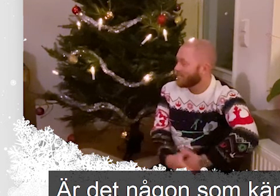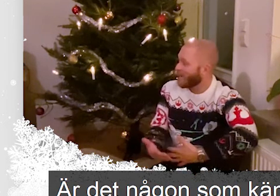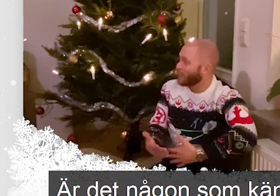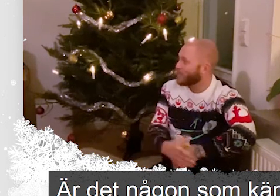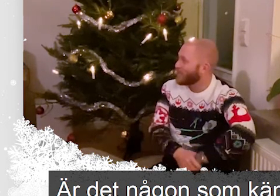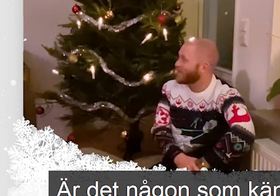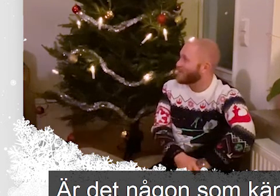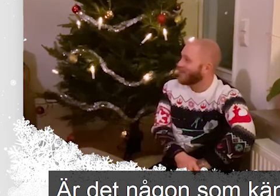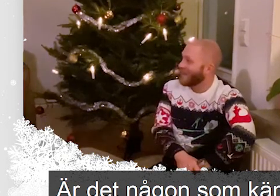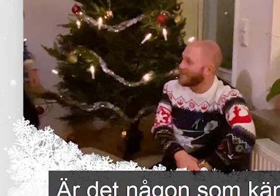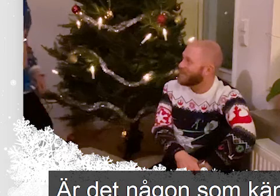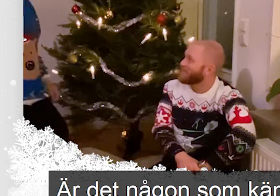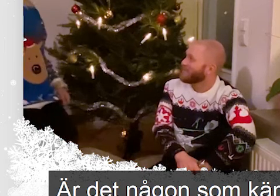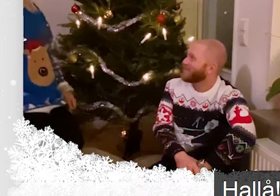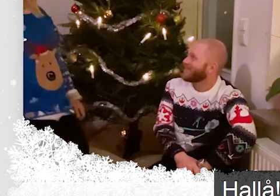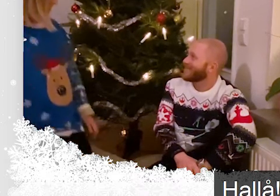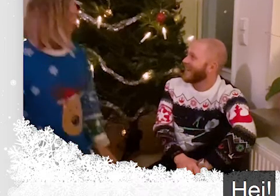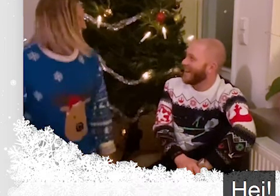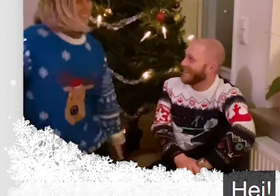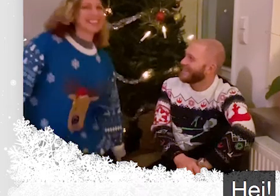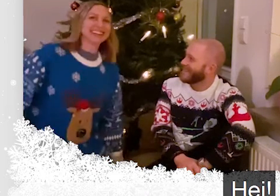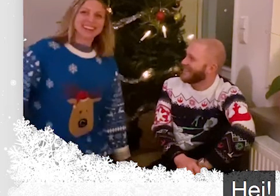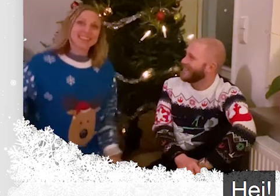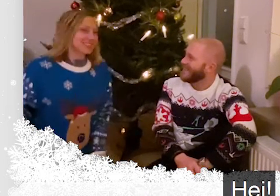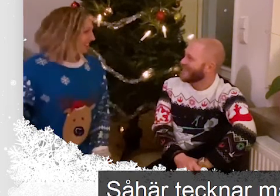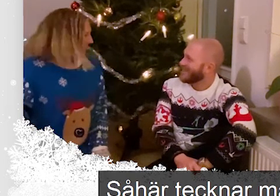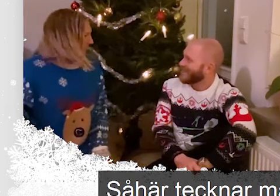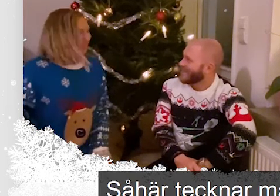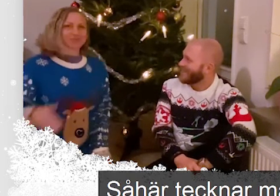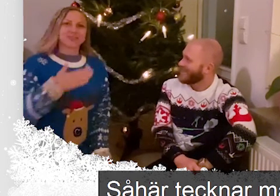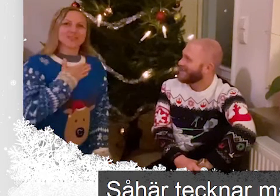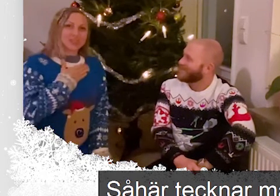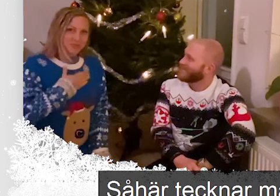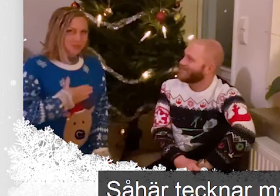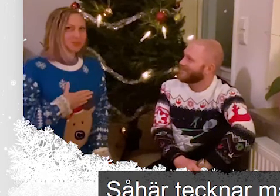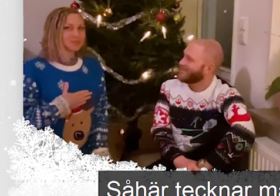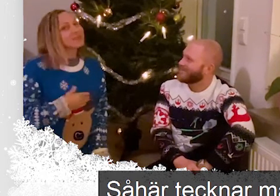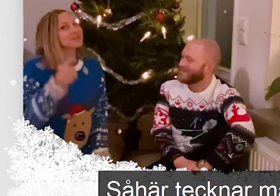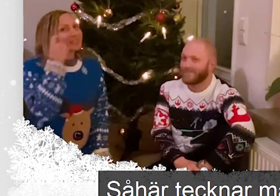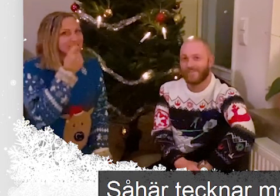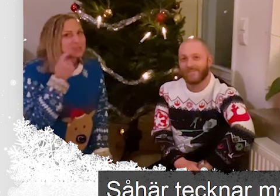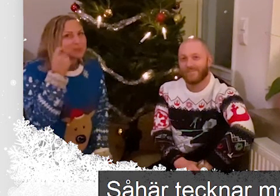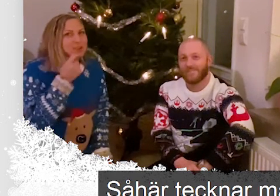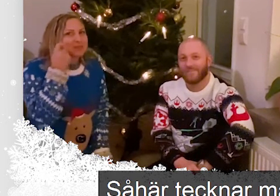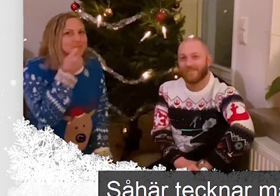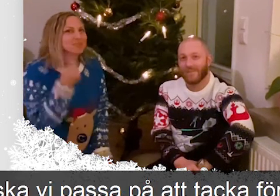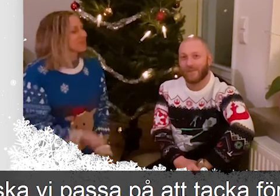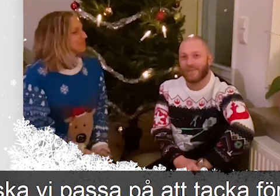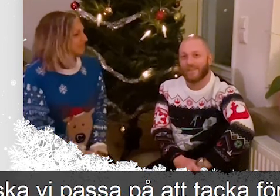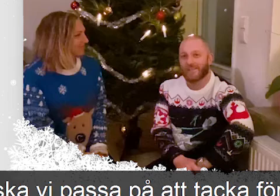är någon som känner sig manad? Hallå! Hej! Så här tecknar man. God jul. Ja, ska vi